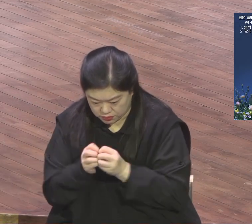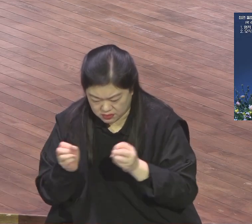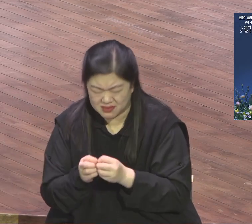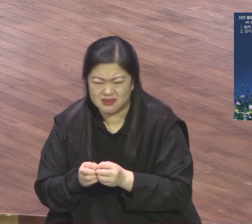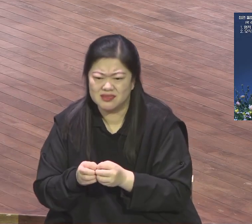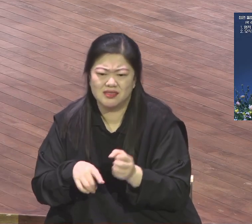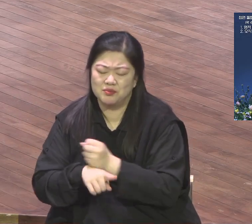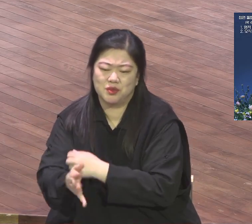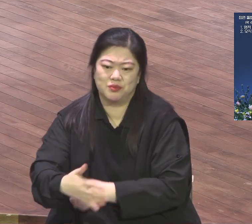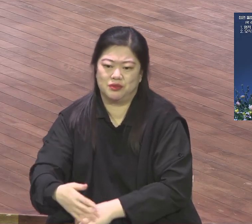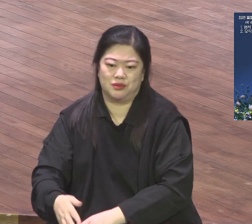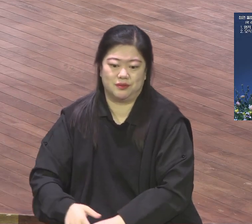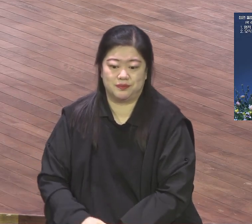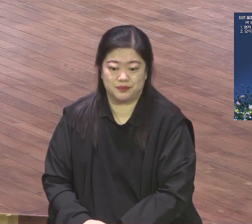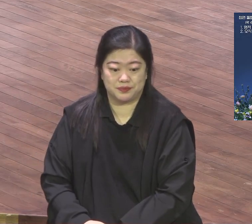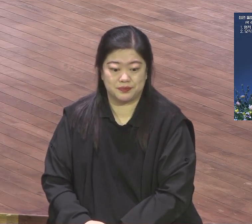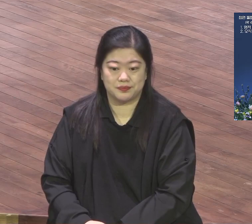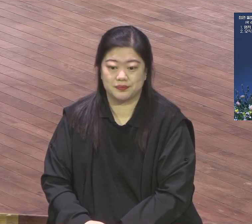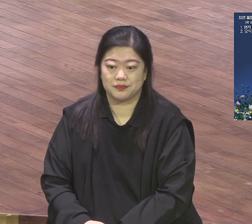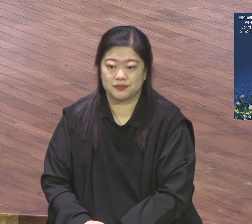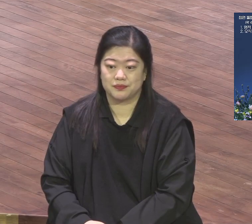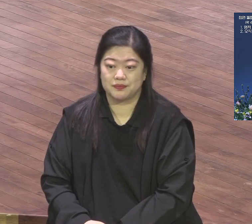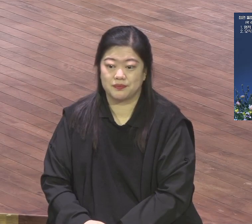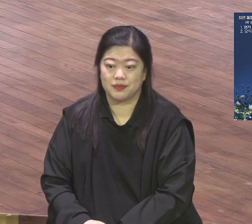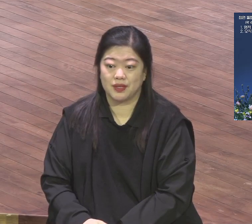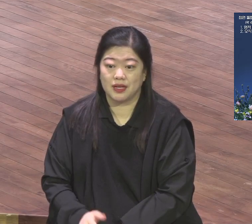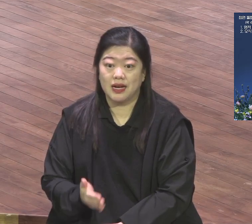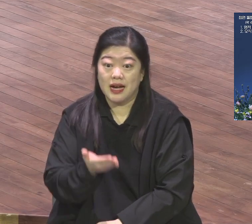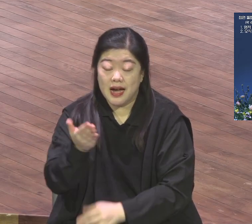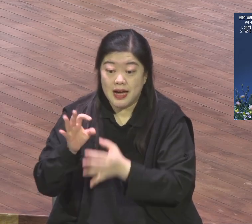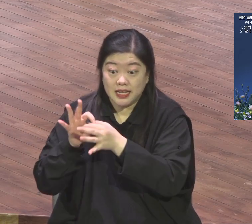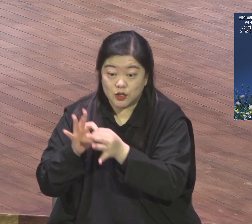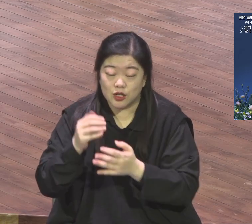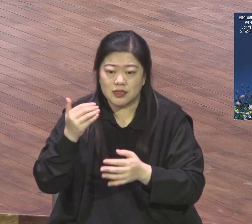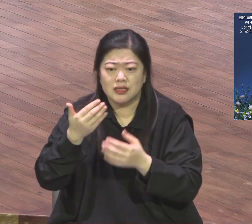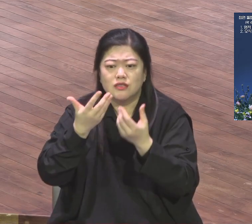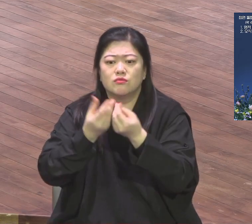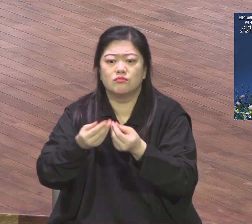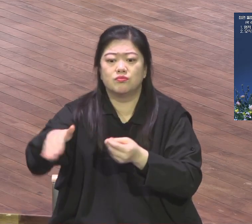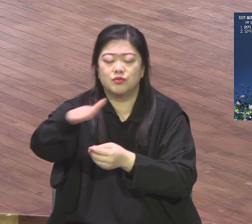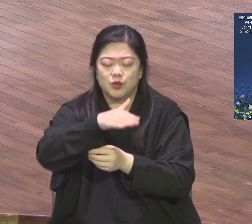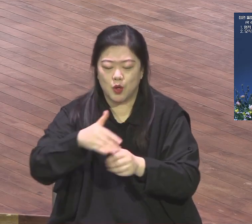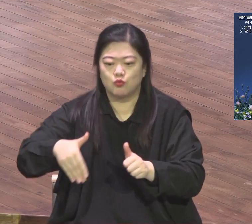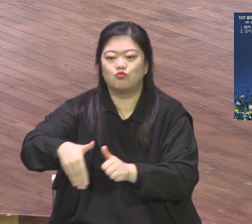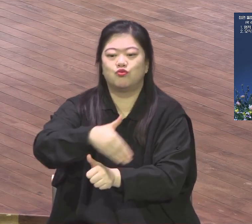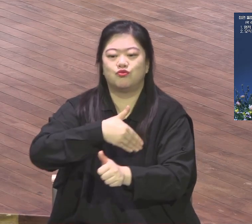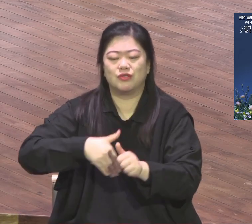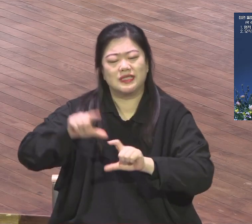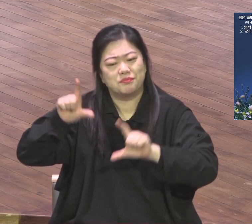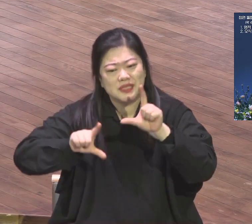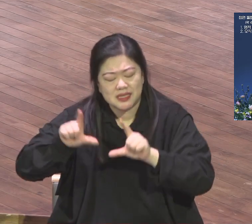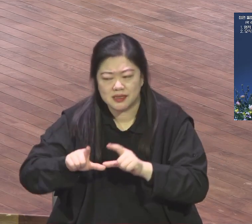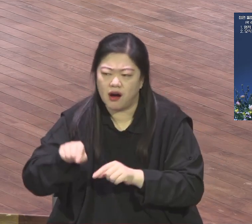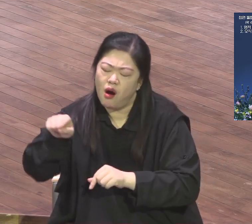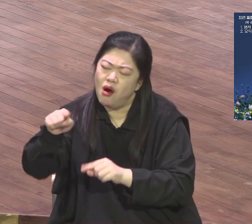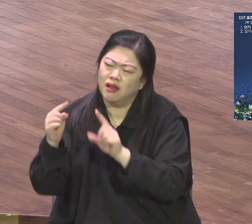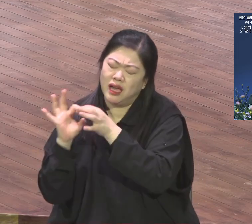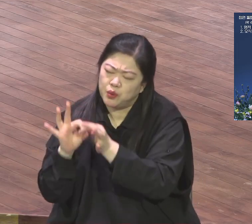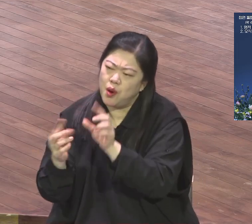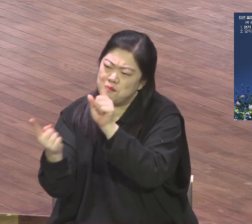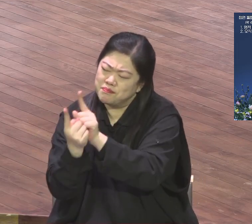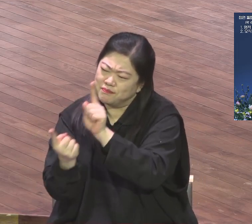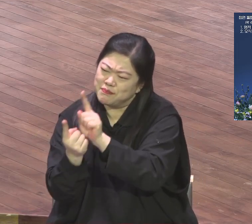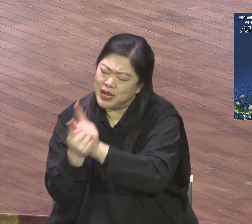된다. 정말로 이분은 정말 자주 만나오시고 보고 싶구나. 전부 다 은약, 이 시선이,